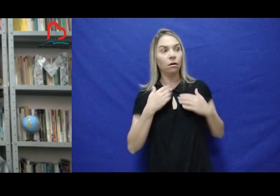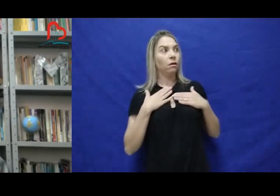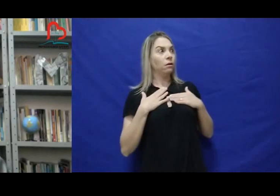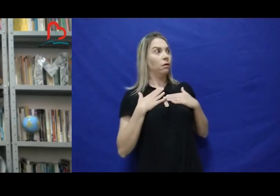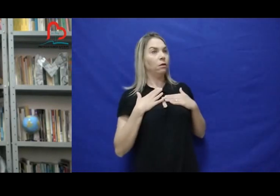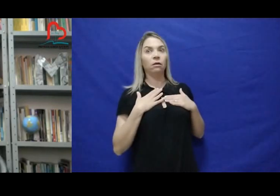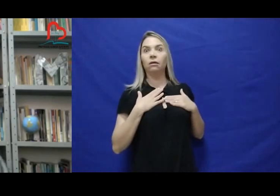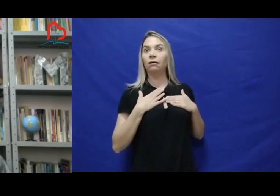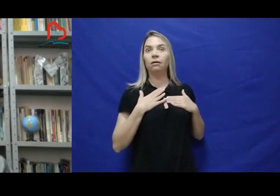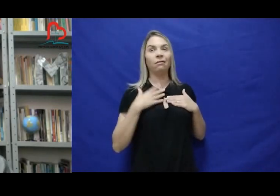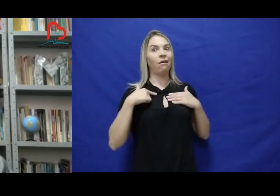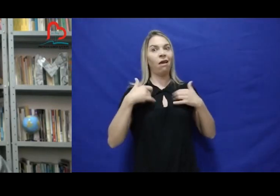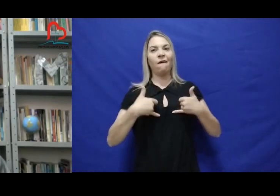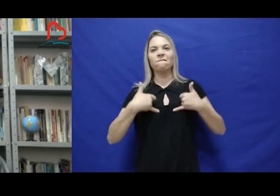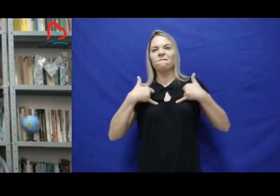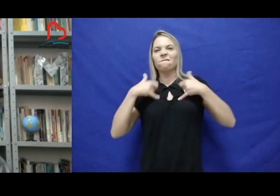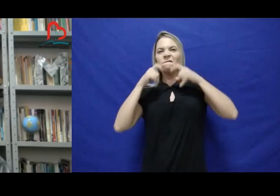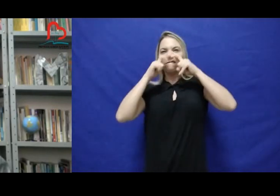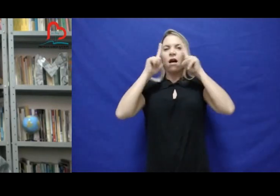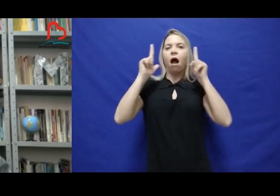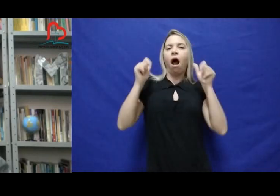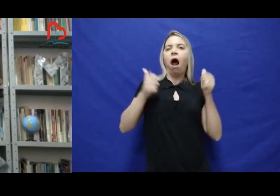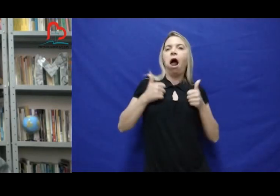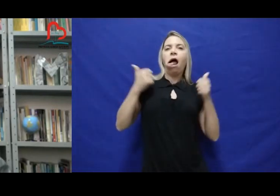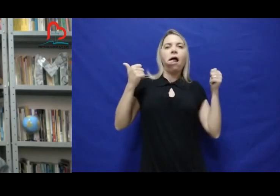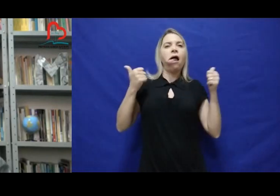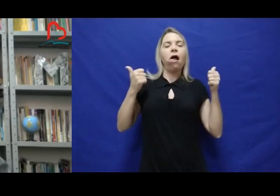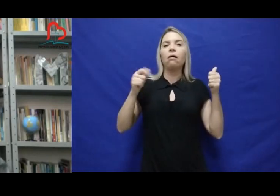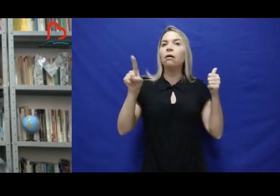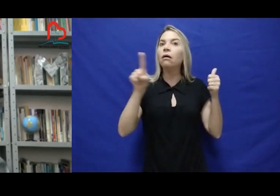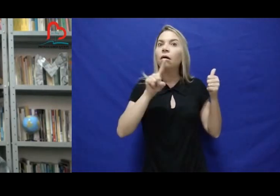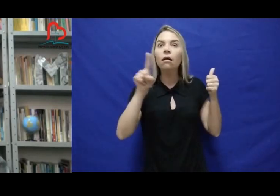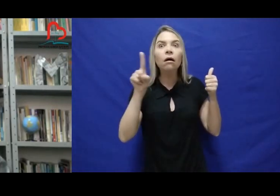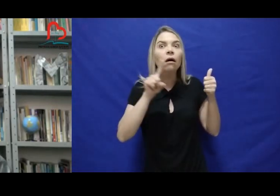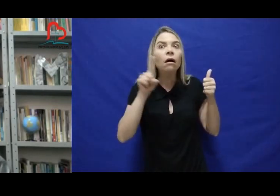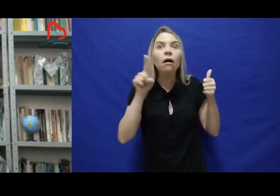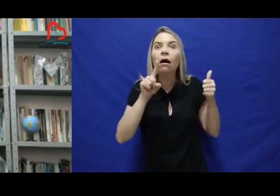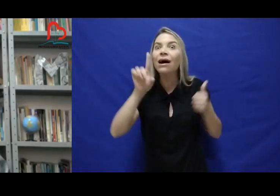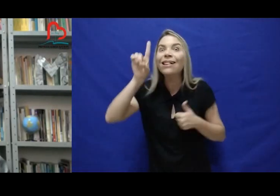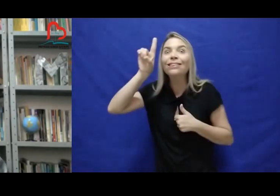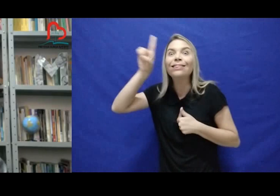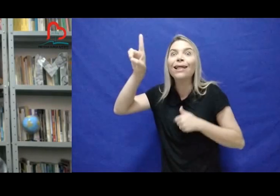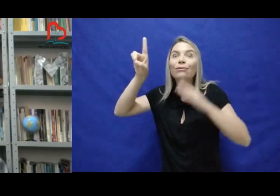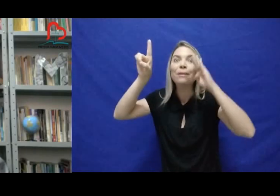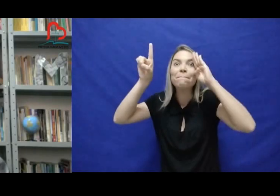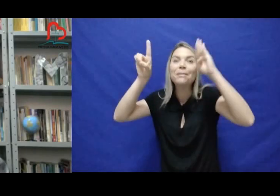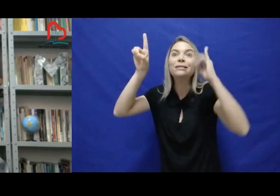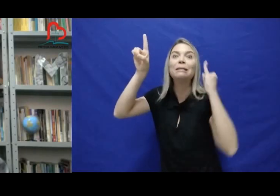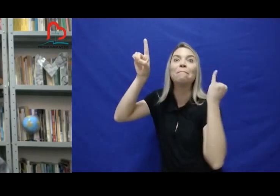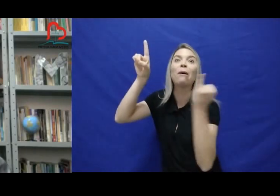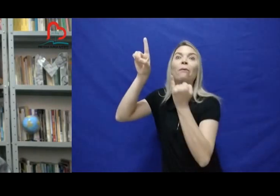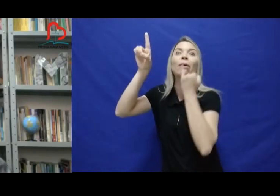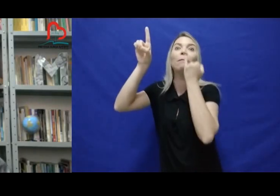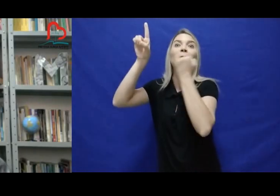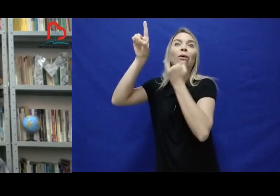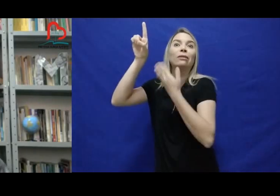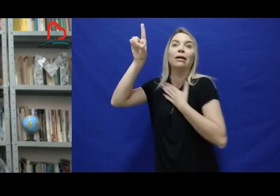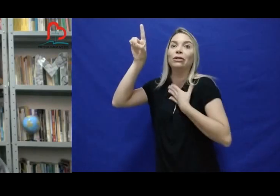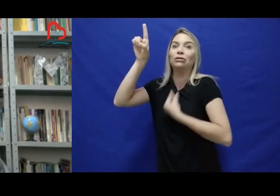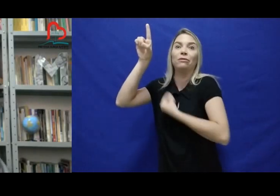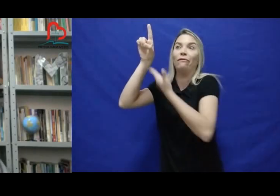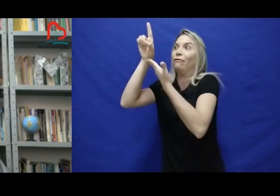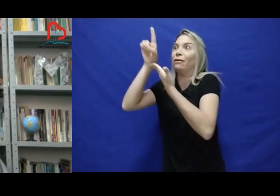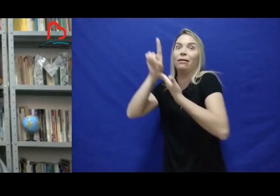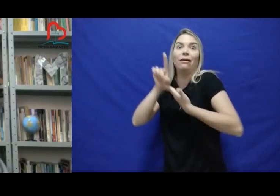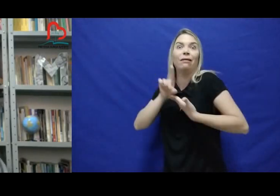É preciso, meus irmãos, nos despojarmos de toda vaidade e vivermos para a glória de Deus. Ele é a pessoa mais